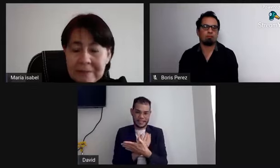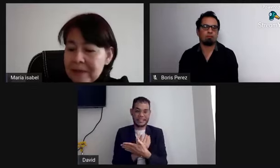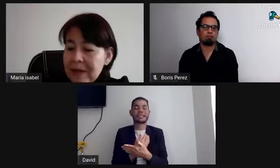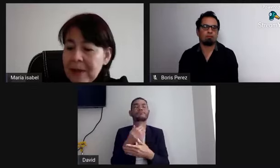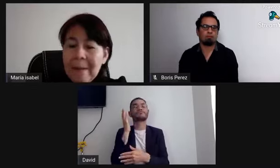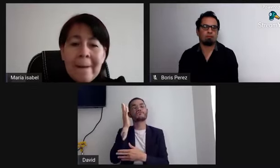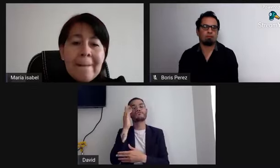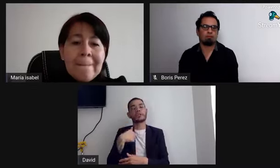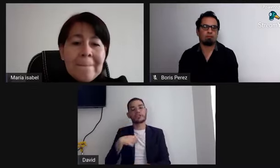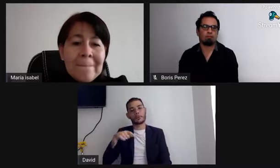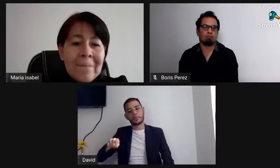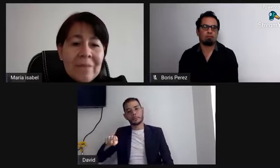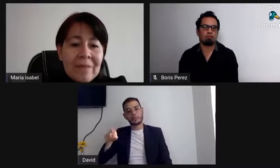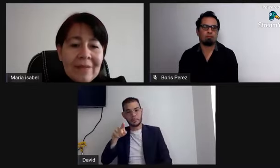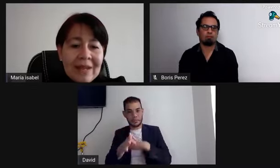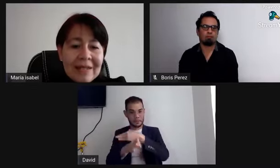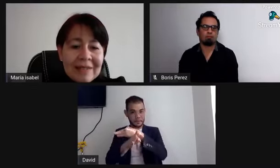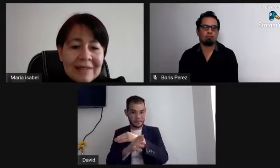empezar.